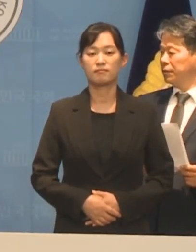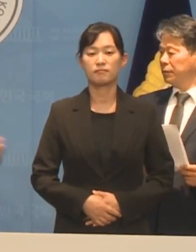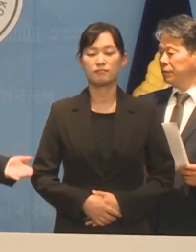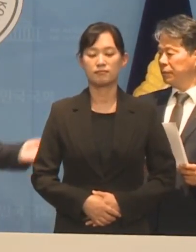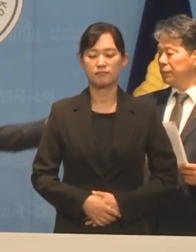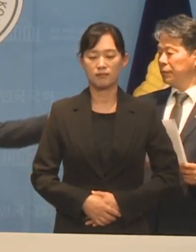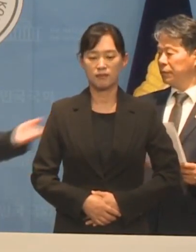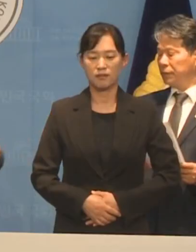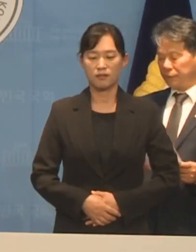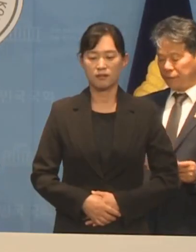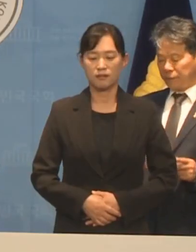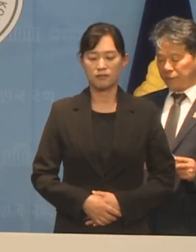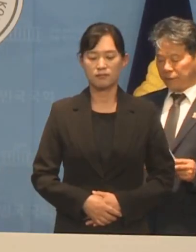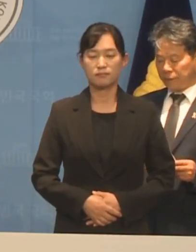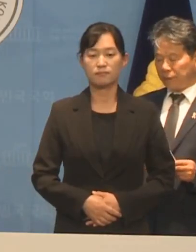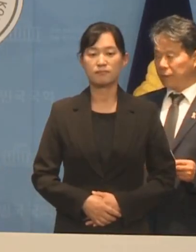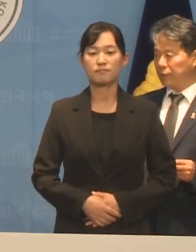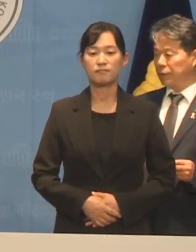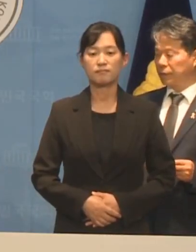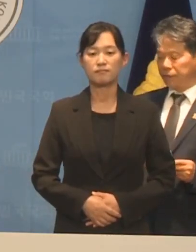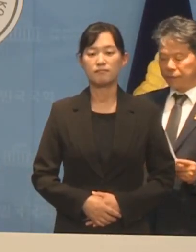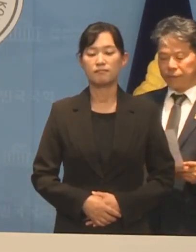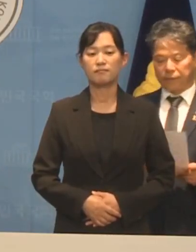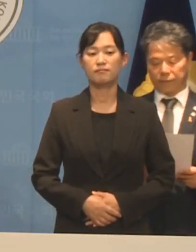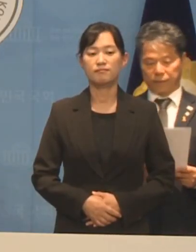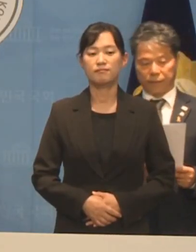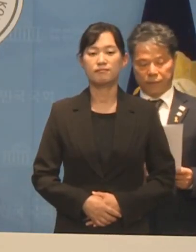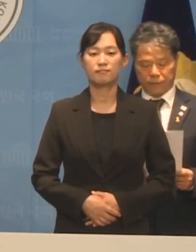네, 그럼 이렇게 세 분. 네.